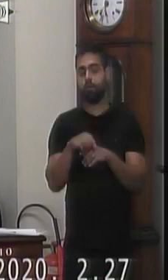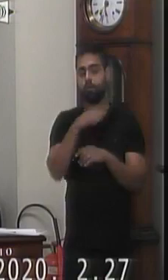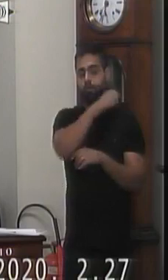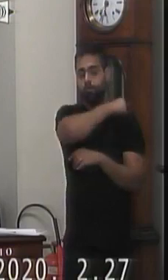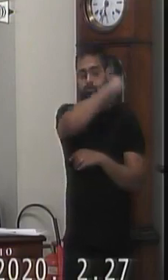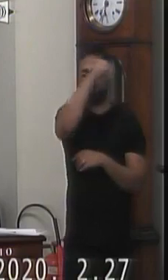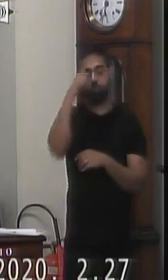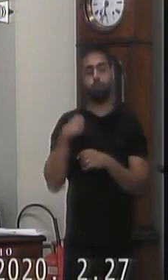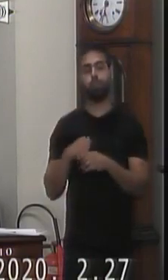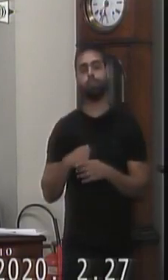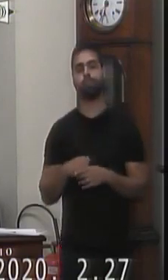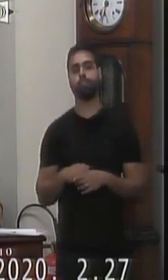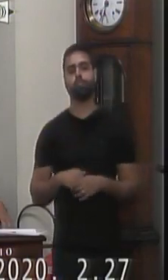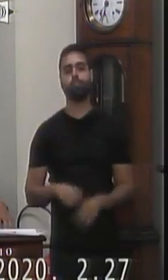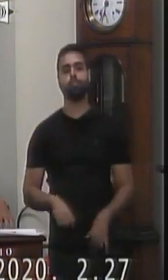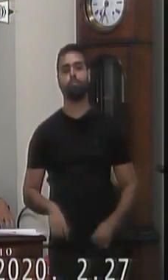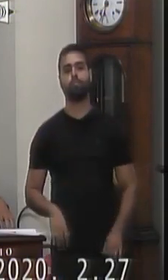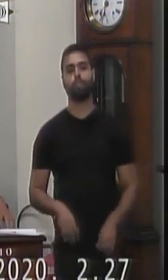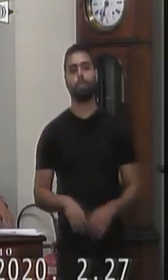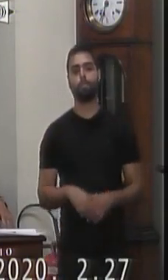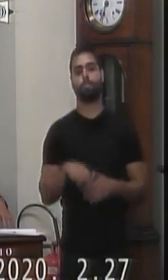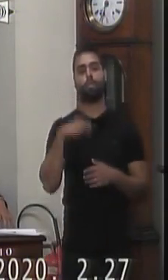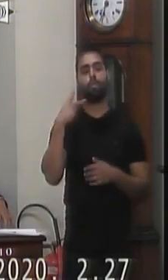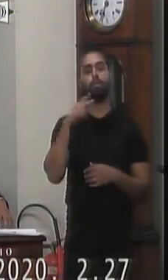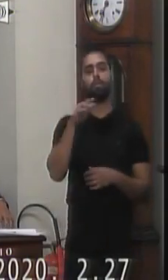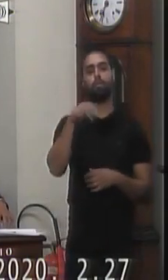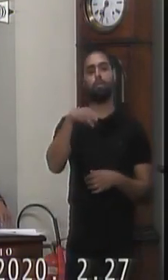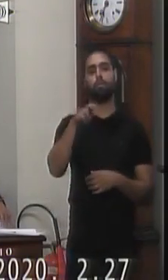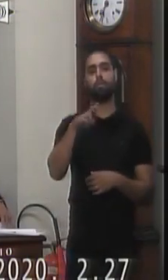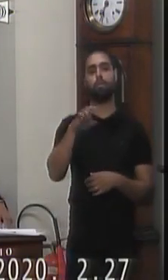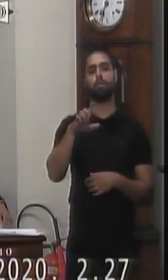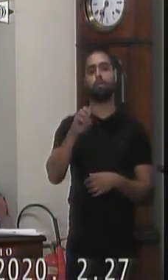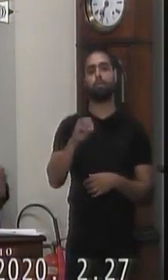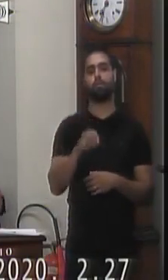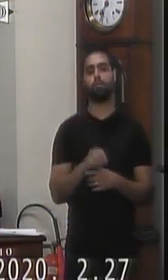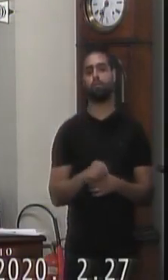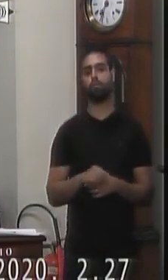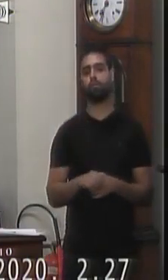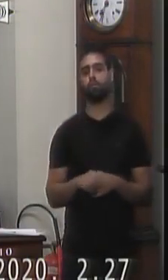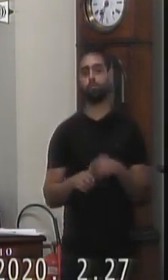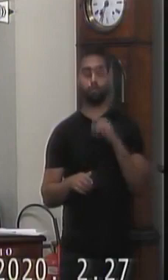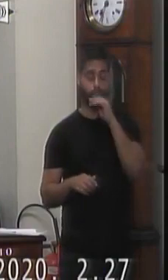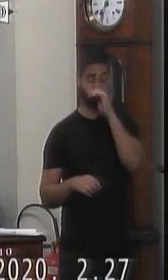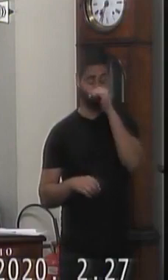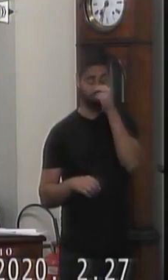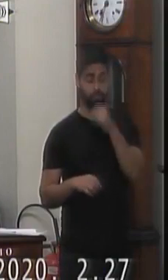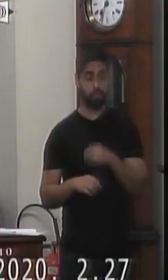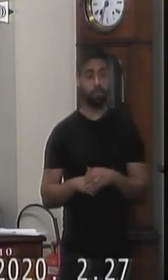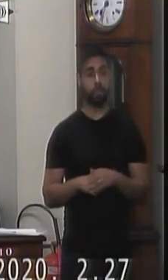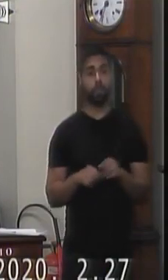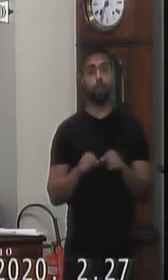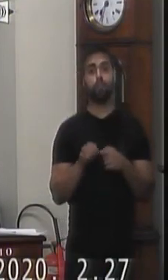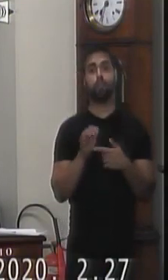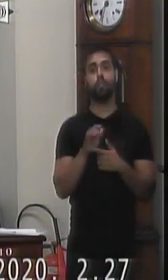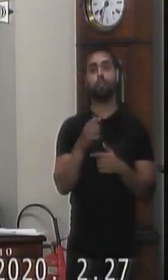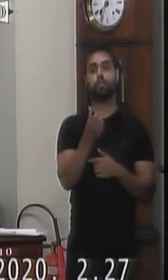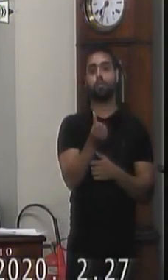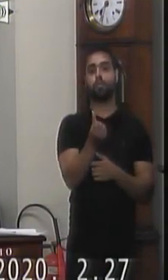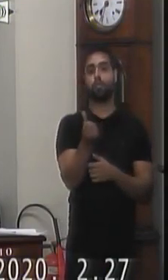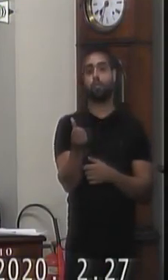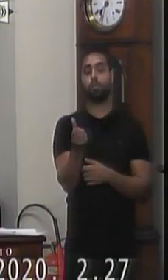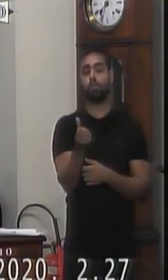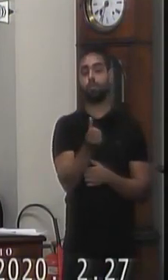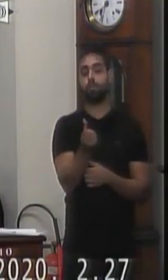Preto. Sala das sessões, 27 de fevereiro, vereador Marcelo de Santa Isabel. O vereador Celcinho do Bar fez a indicação